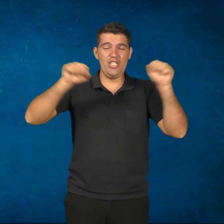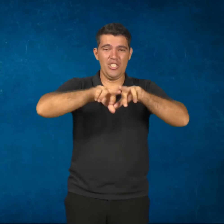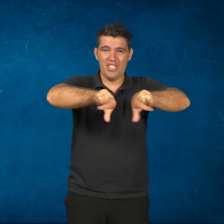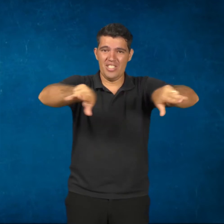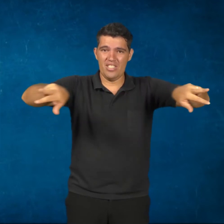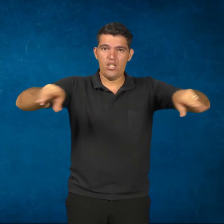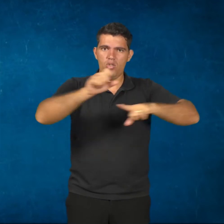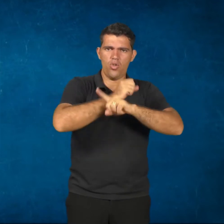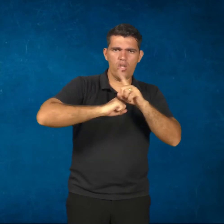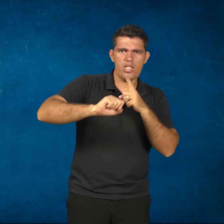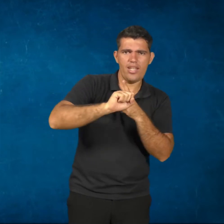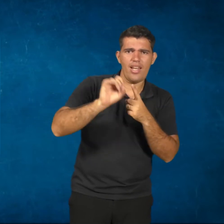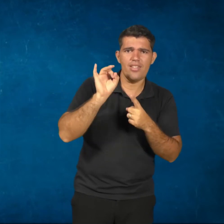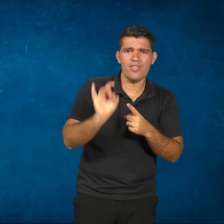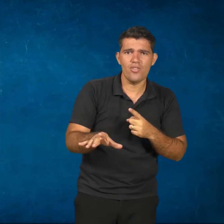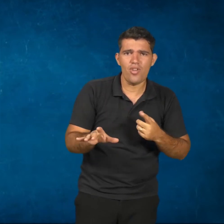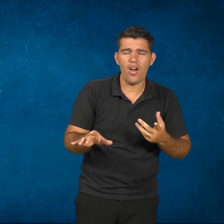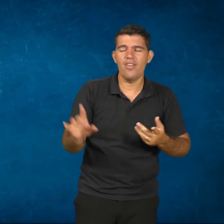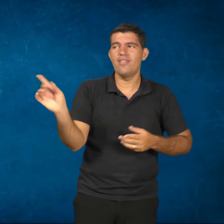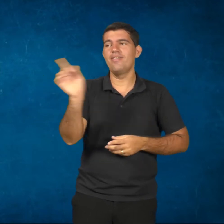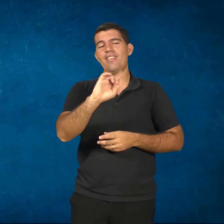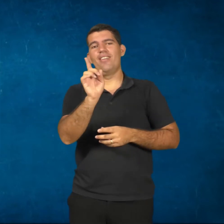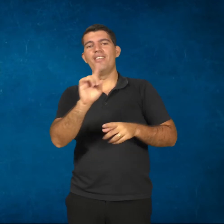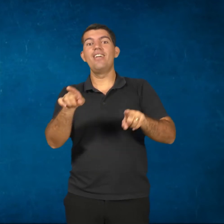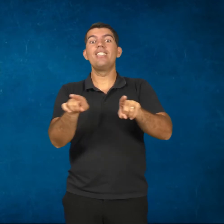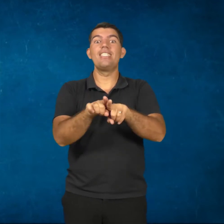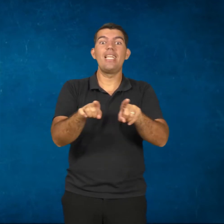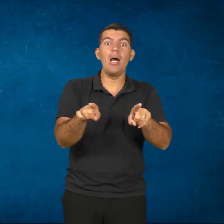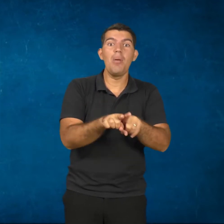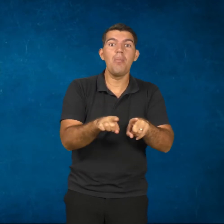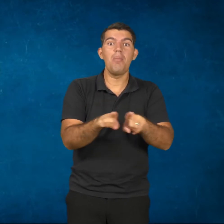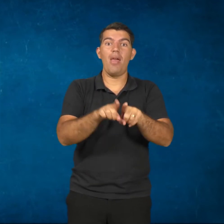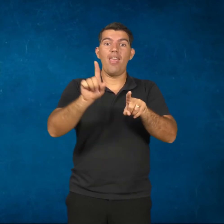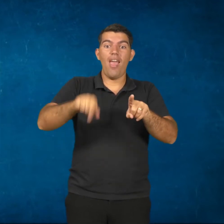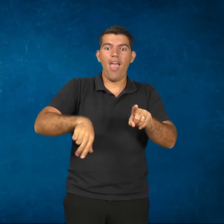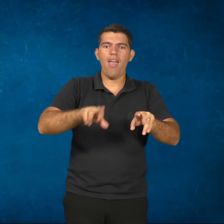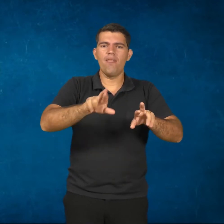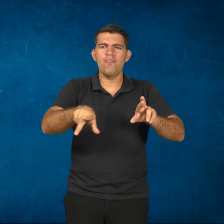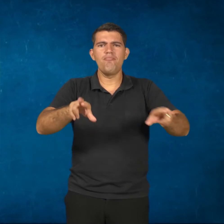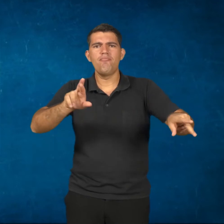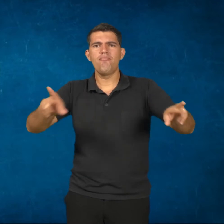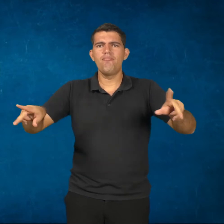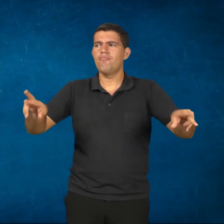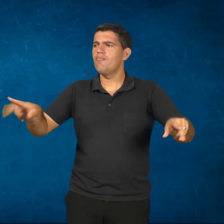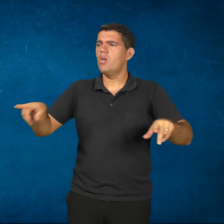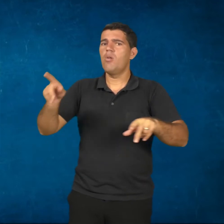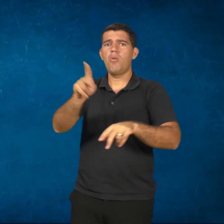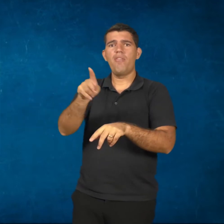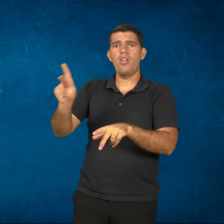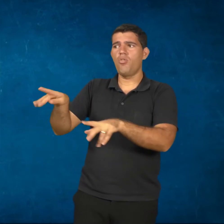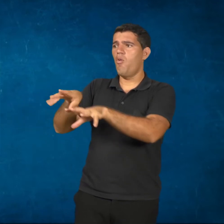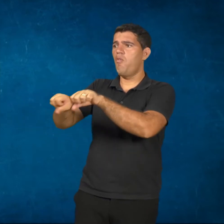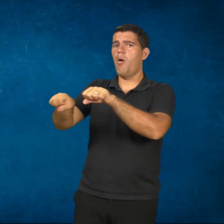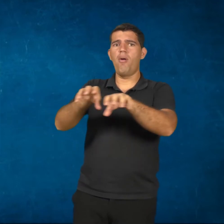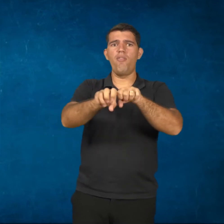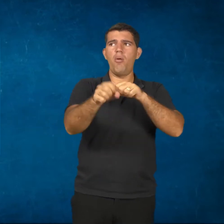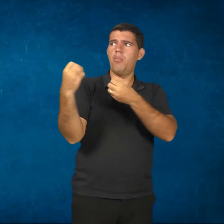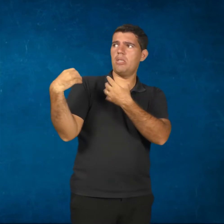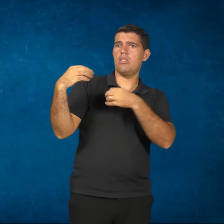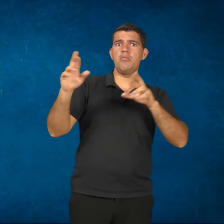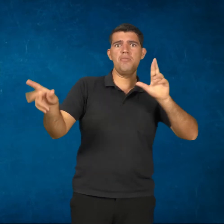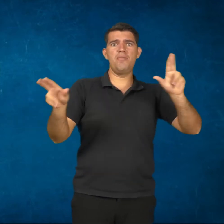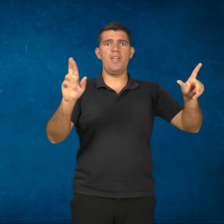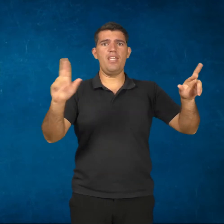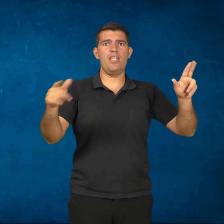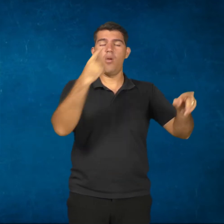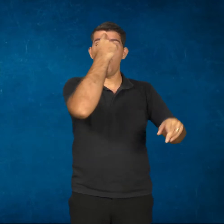sociedade de uma maneira mais ampla, mas uma heterogeneidade também na formação de professores, no perfil